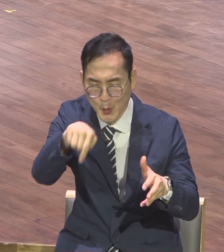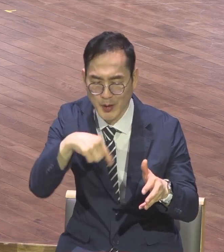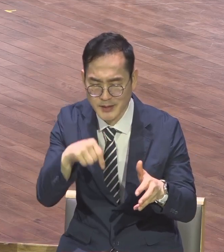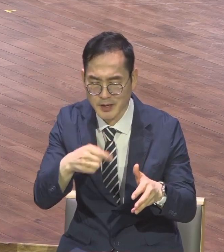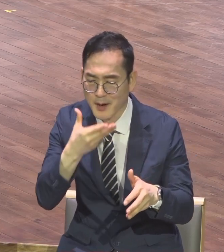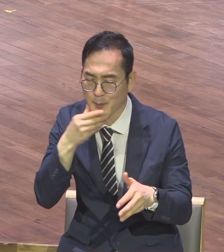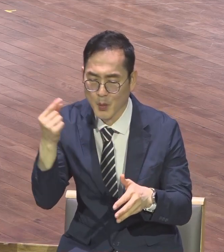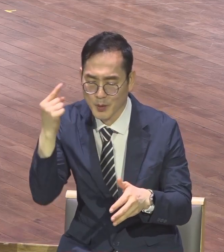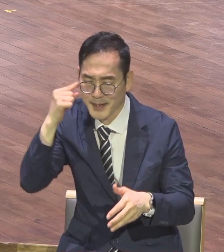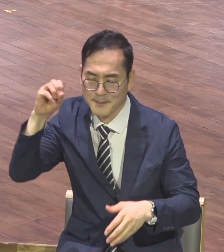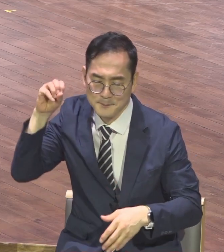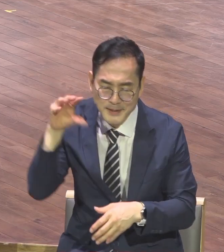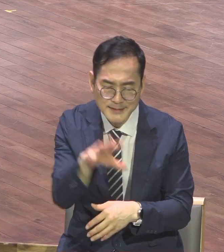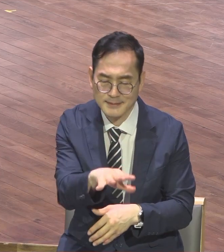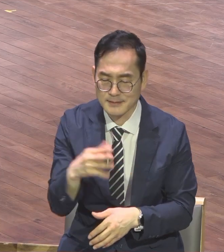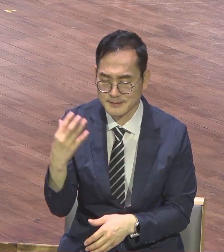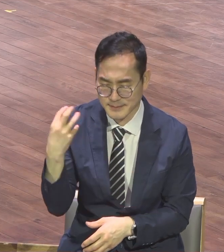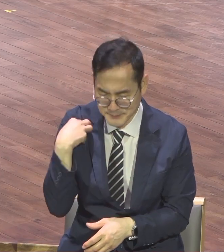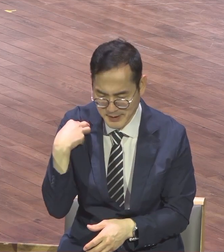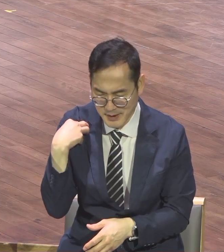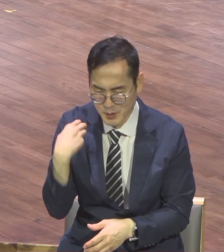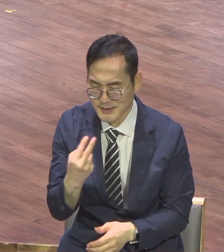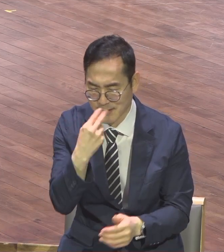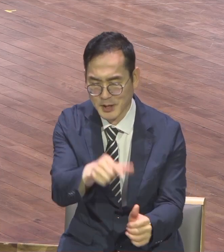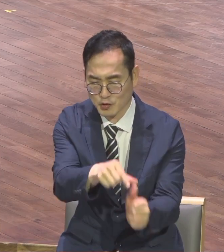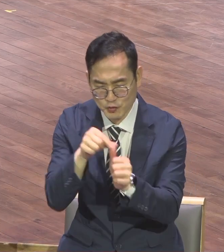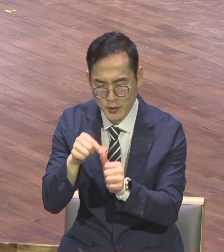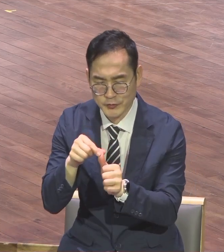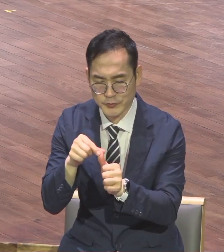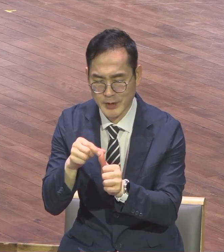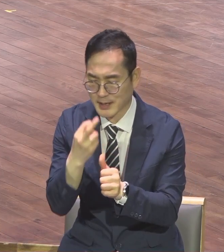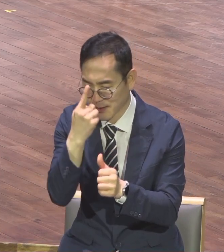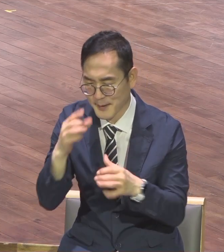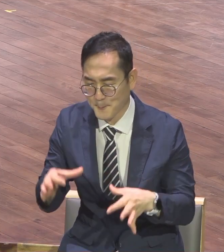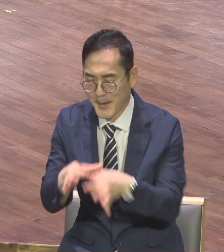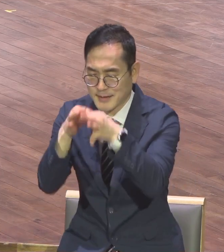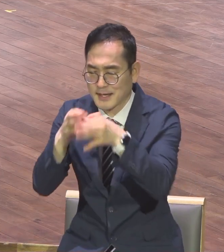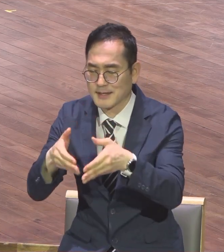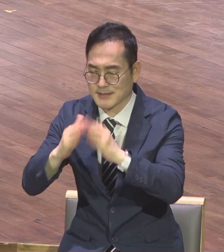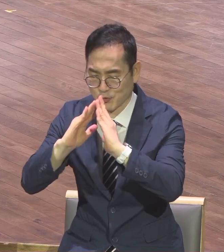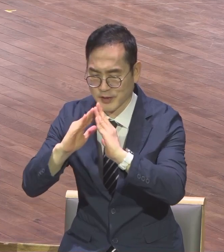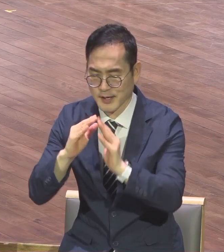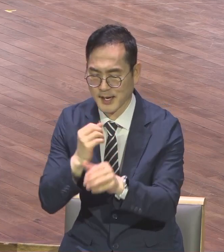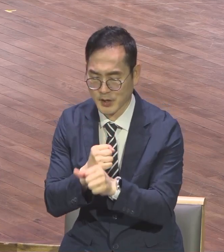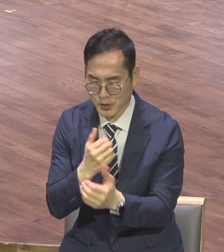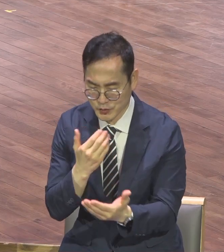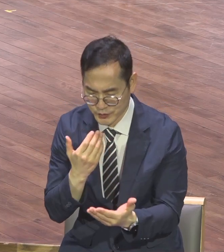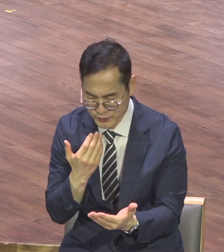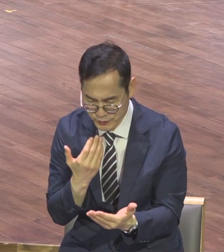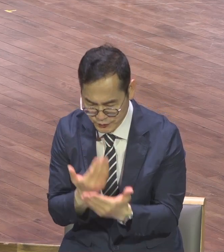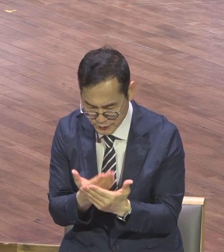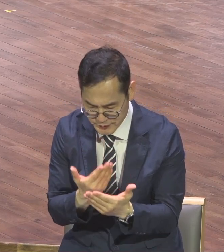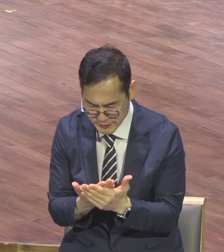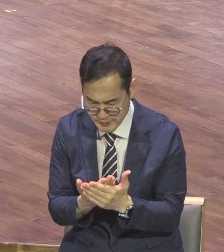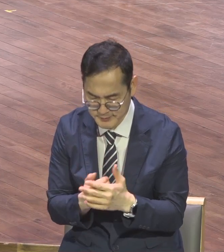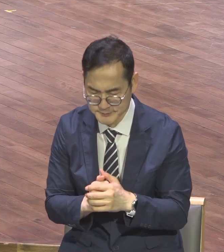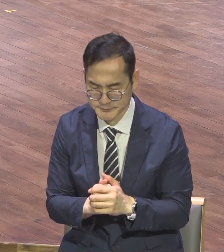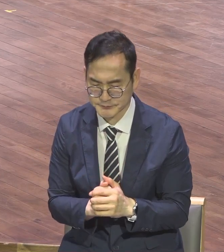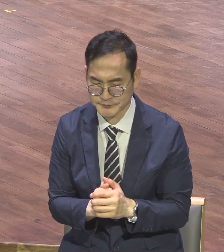시대적으로 하나님이 원하시는 생명 살리는 망대를 세워가는 삶이 우리 예언계 모든 성도를